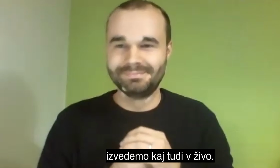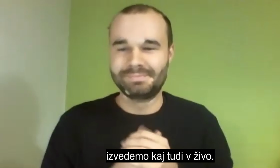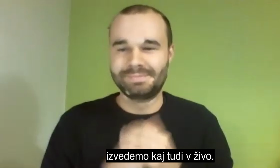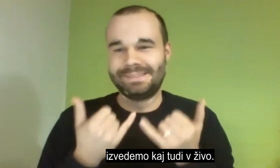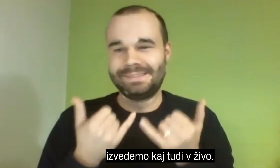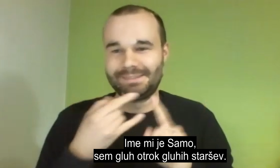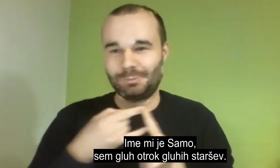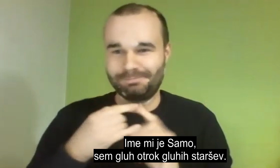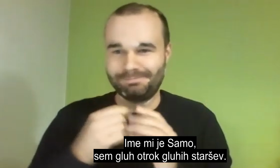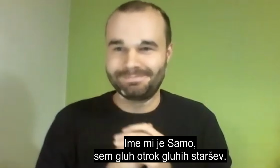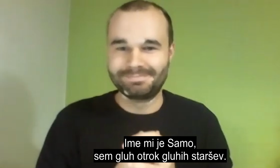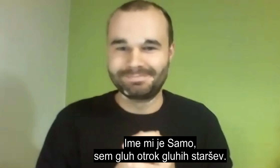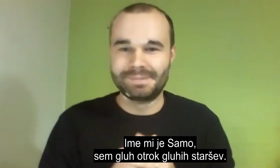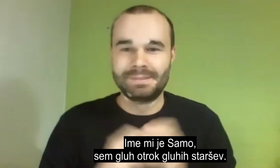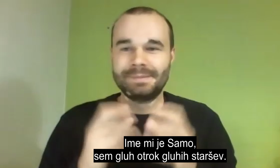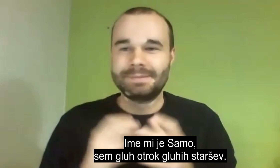kaj tudi v živo.